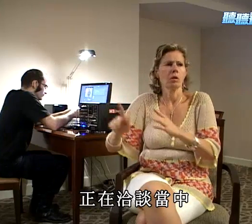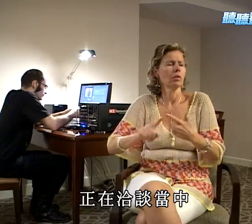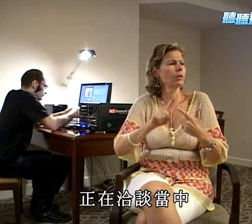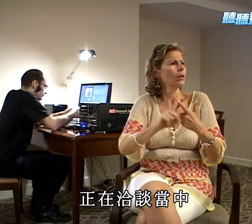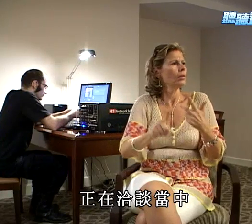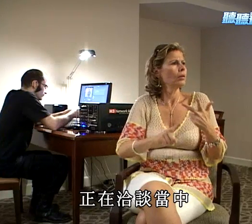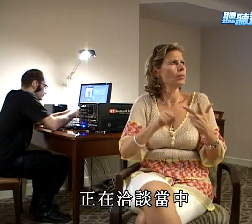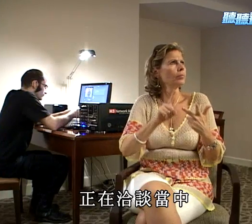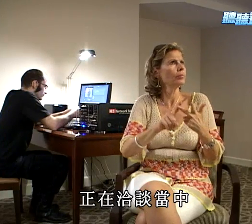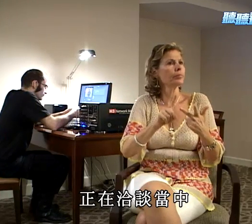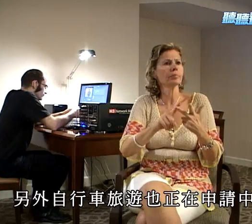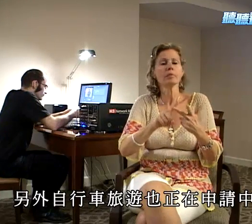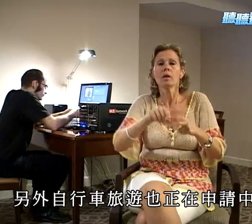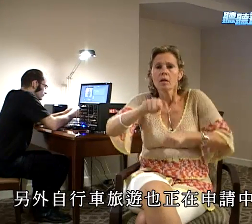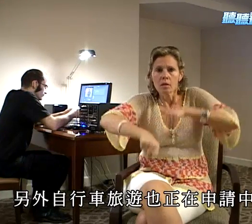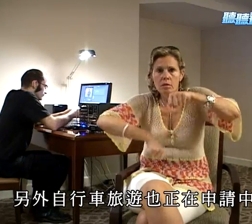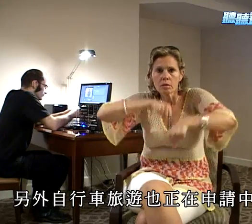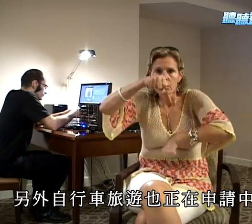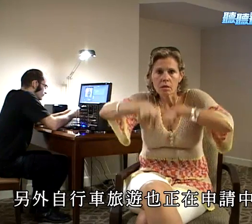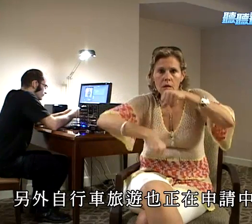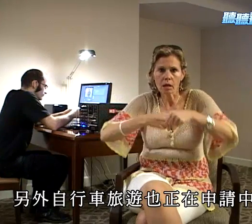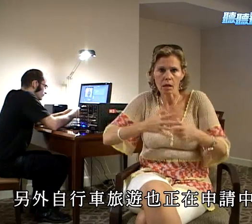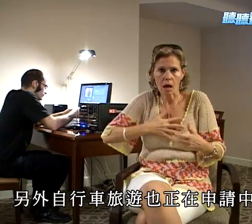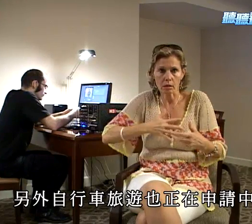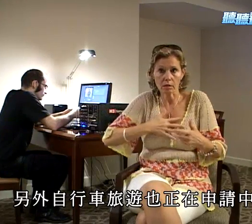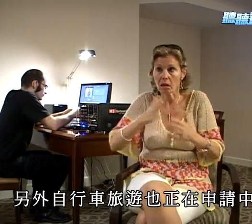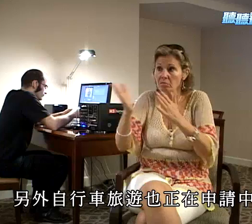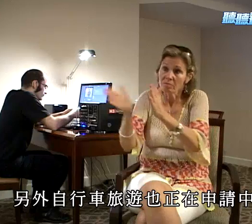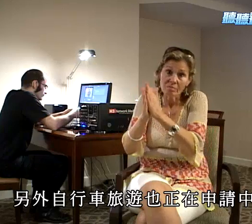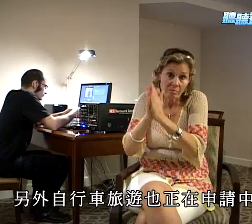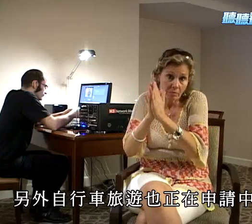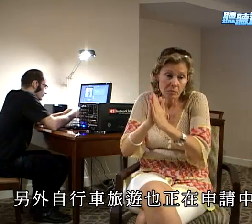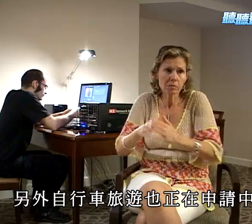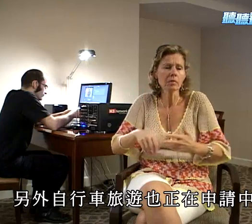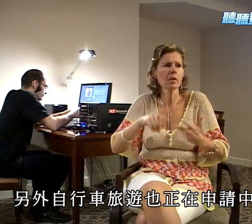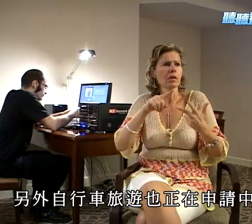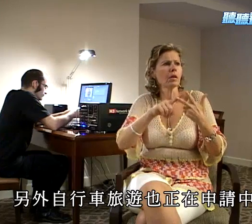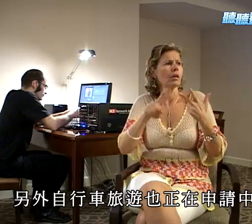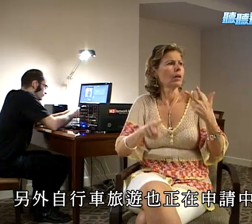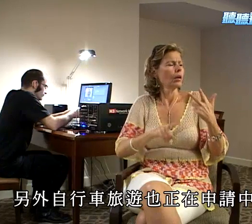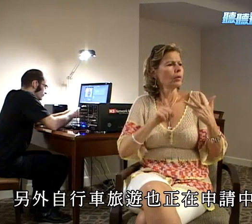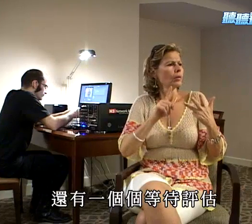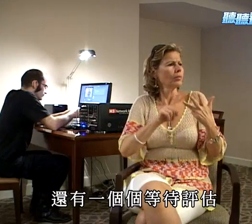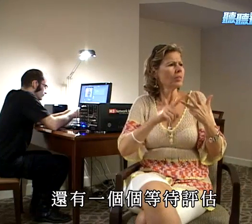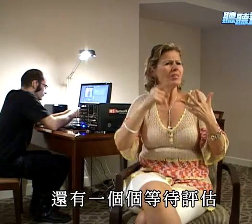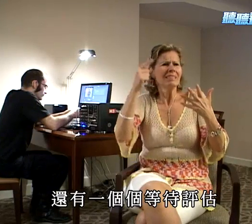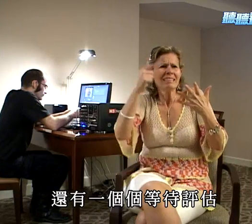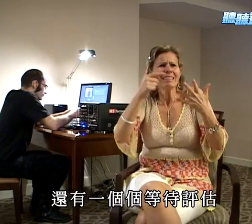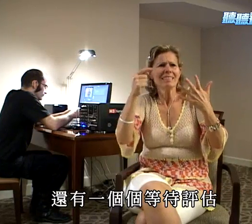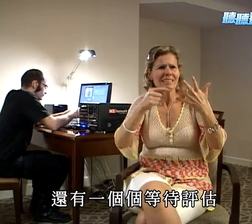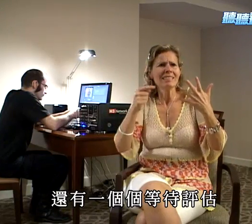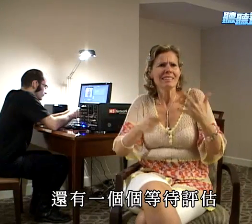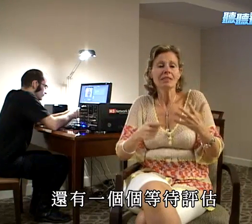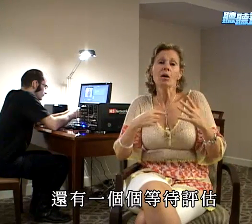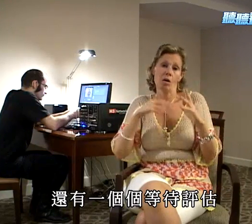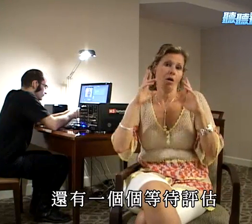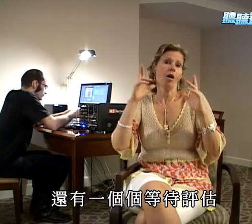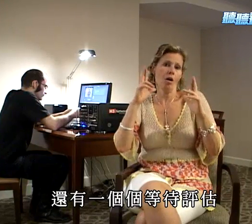中。另外自行车旅游也正在申请中，还有一个个等待评估